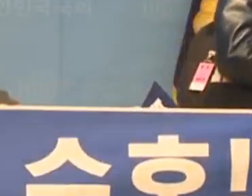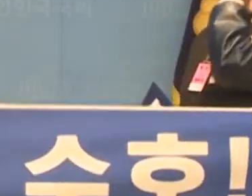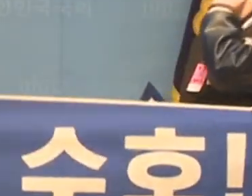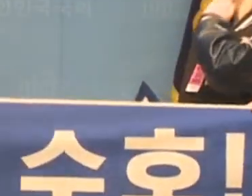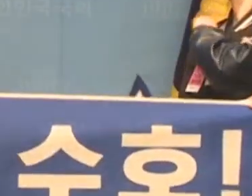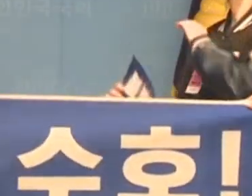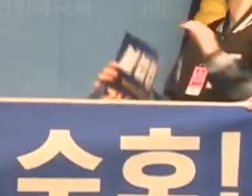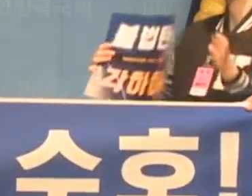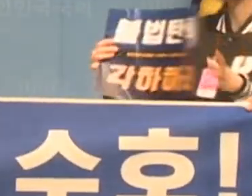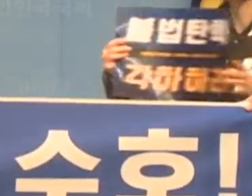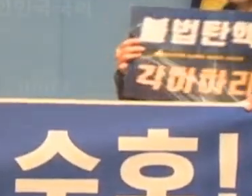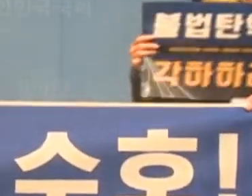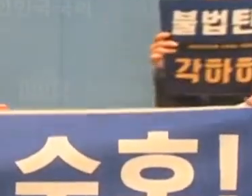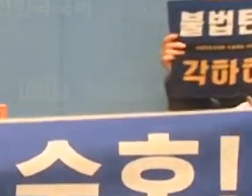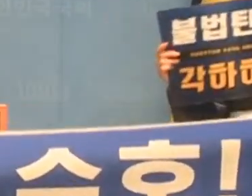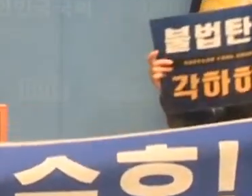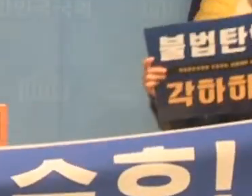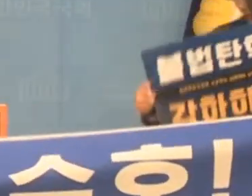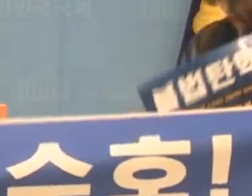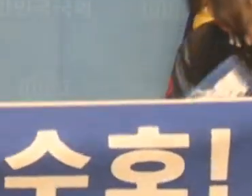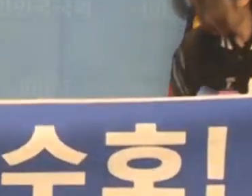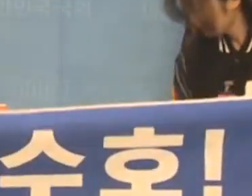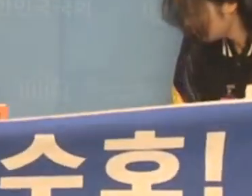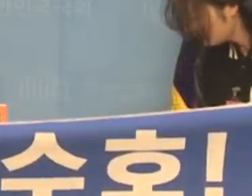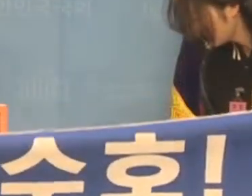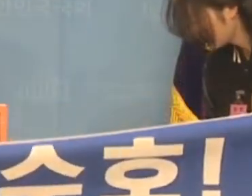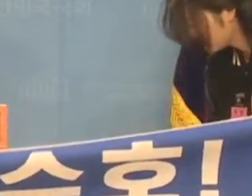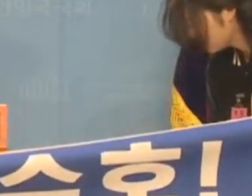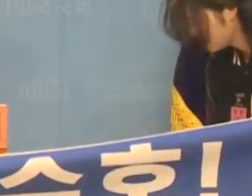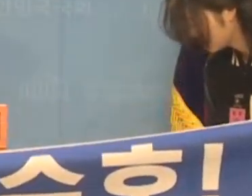연사하는 사람들 이 뒤쪽에 있어. 뒤쪽에 그래.